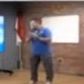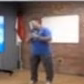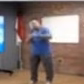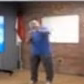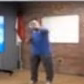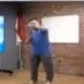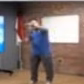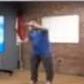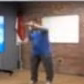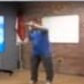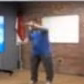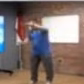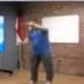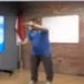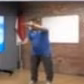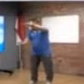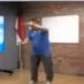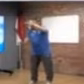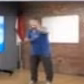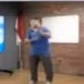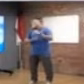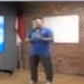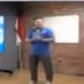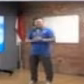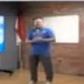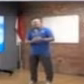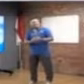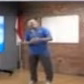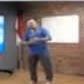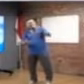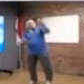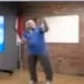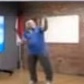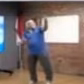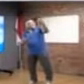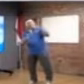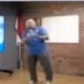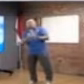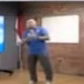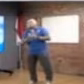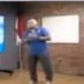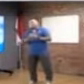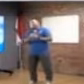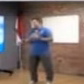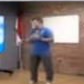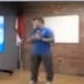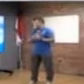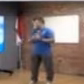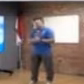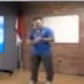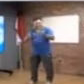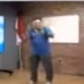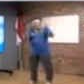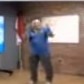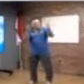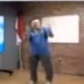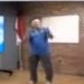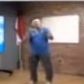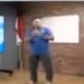mengenai atau berada di atas tanah. Di atas tanah. Nah, yang terakhir yaitu mendarat. Begitu Barikina ya. Betul,